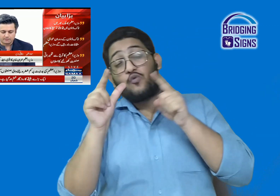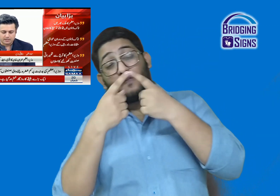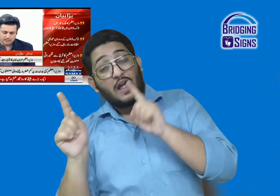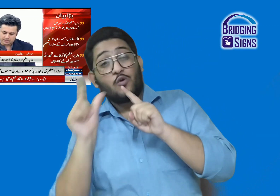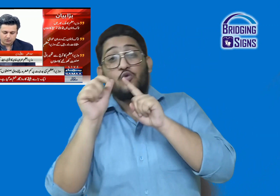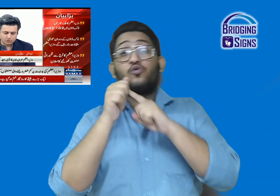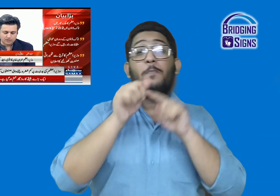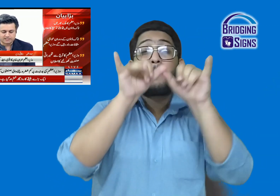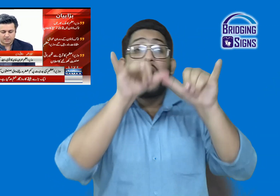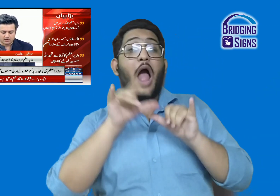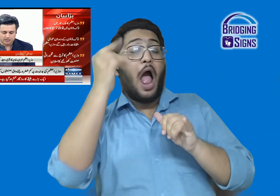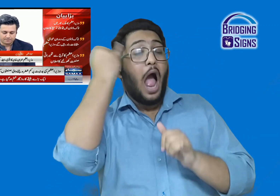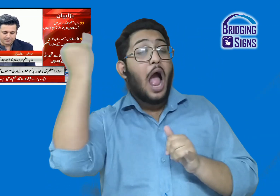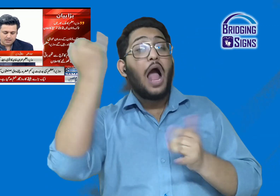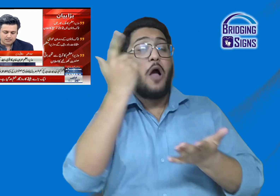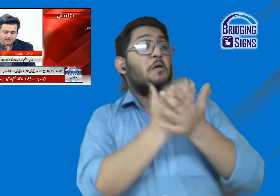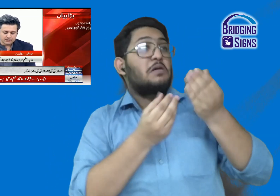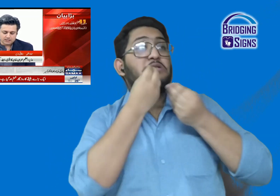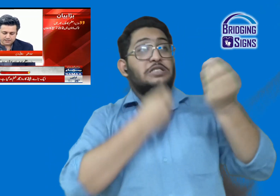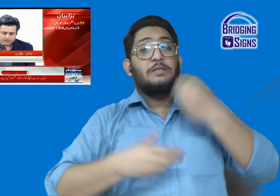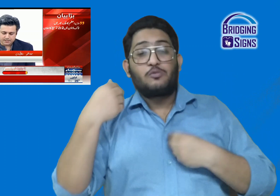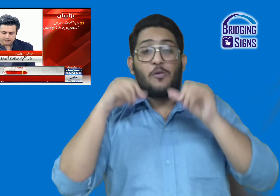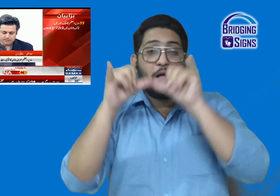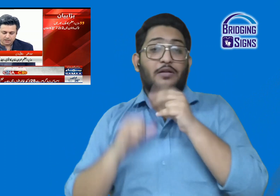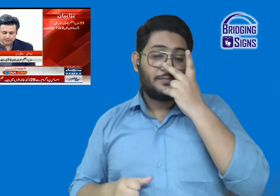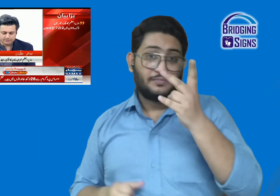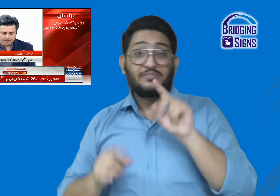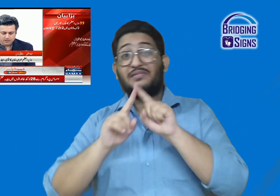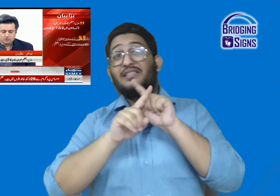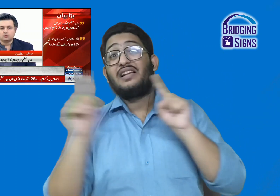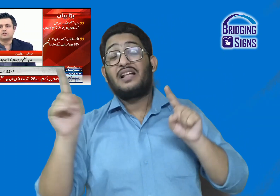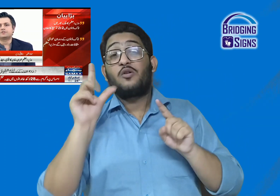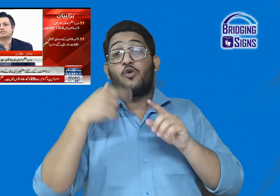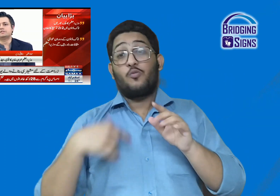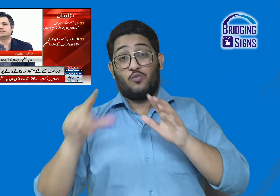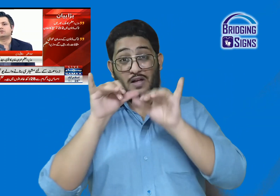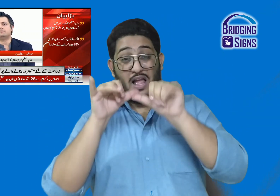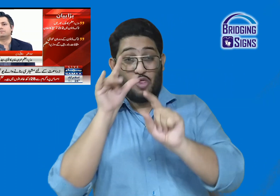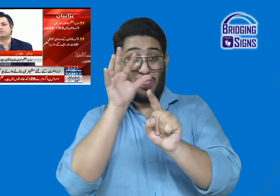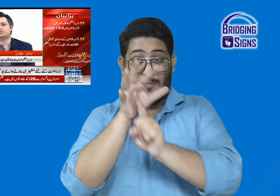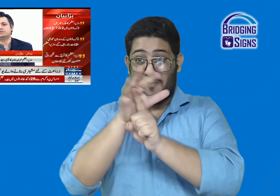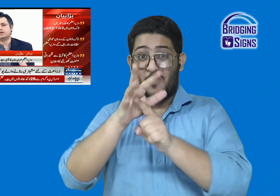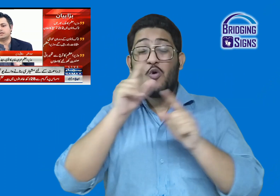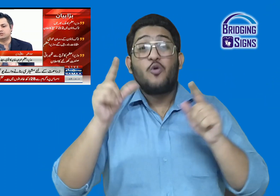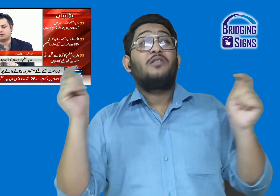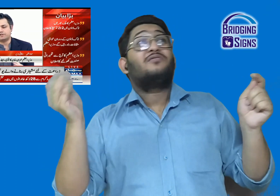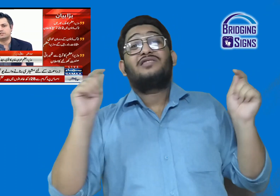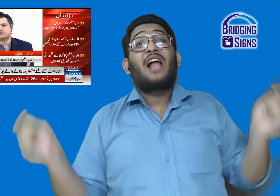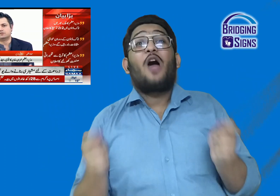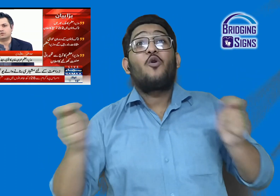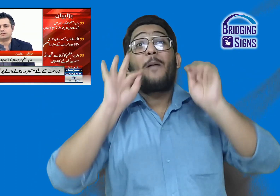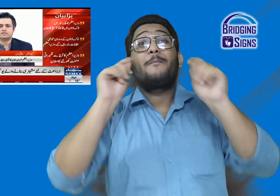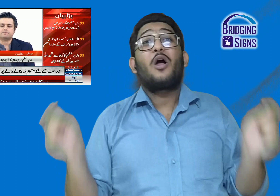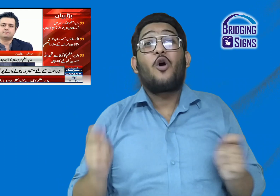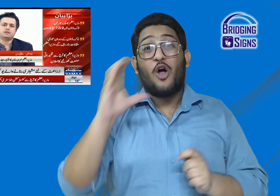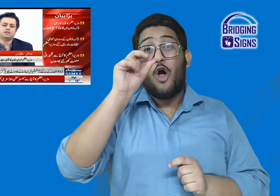ऊपर हमारा ये उनका इस्तेकाक है। जहाँ तक कंस्ट्रक्शन सेक्टर की बात है तो कंस्ट्रक्शन सेक्टर को हमने प्रपोज़ किया है कि इसको फेजेस